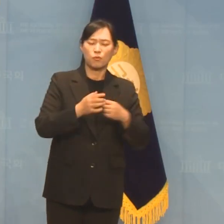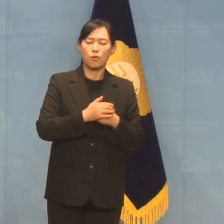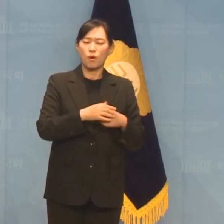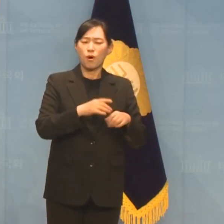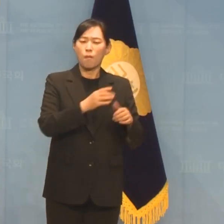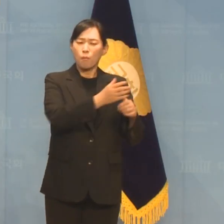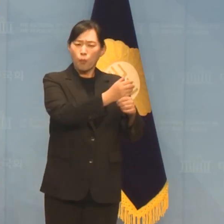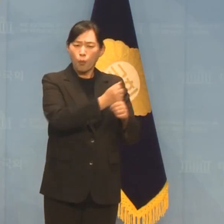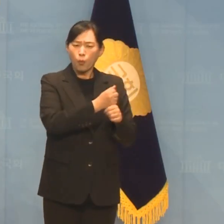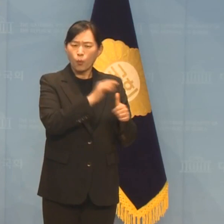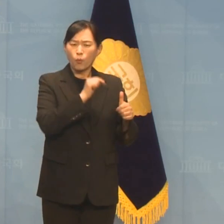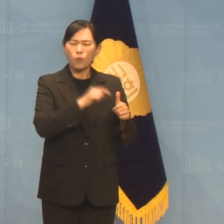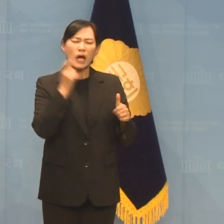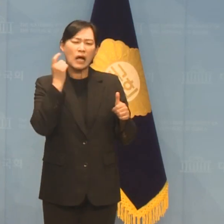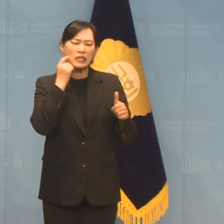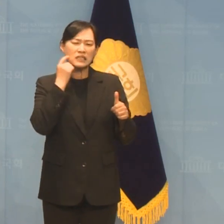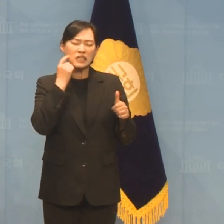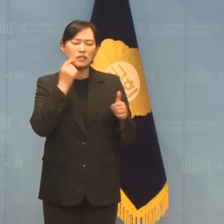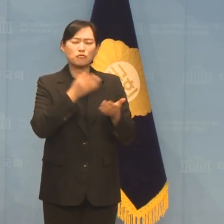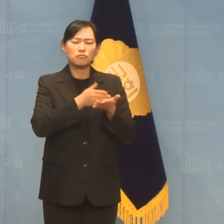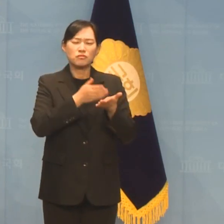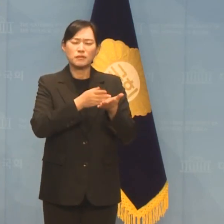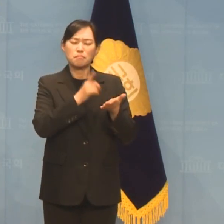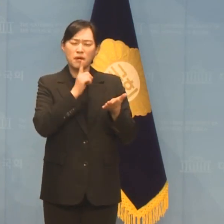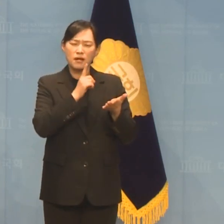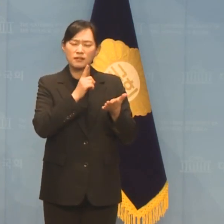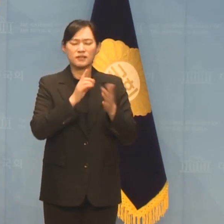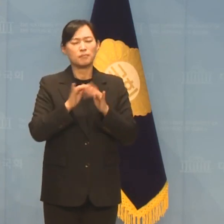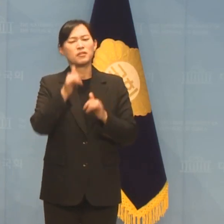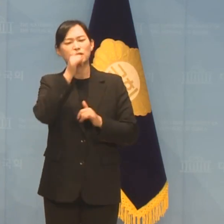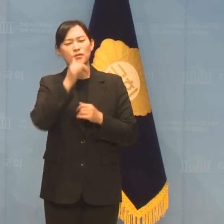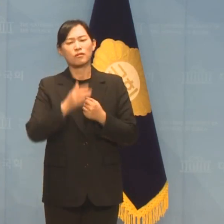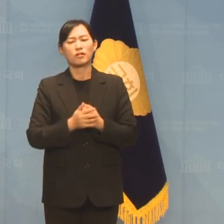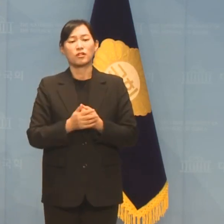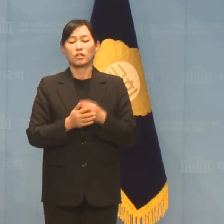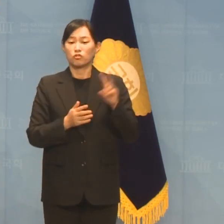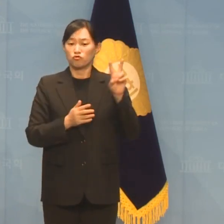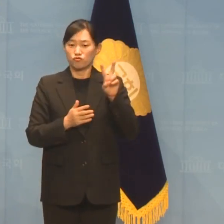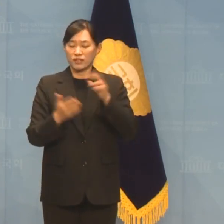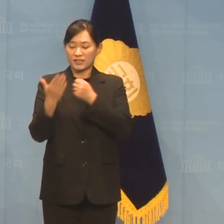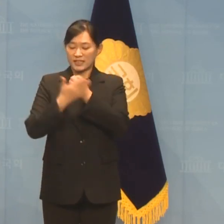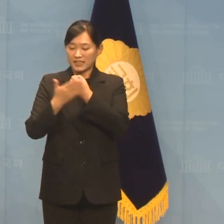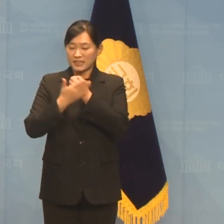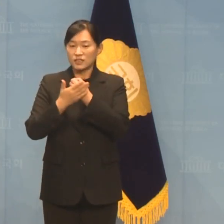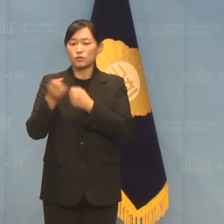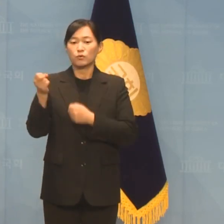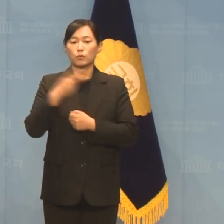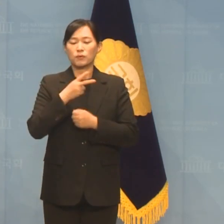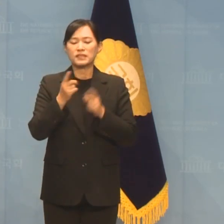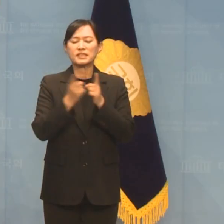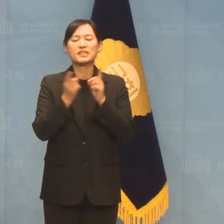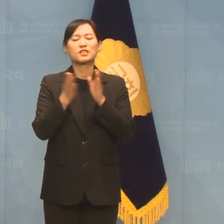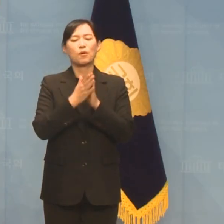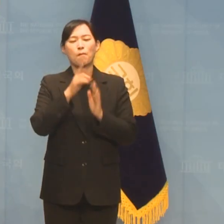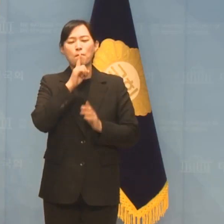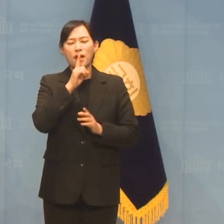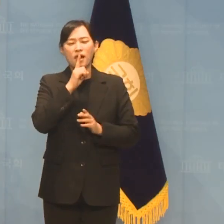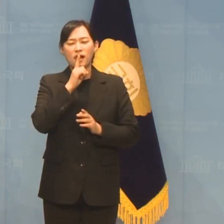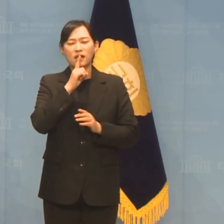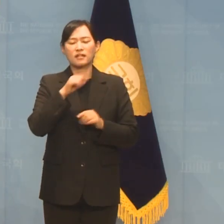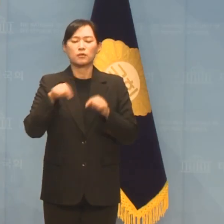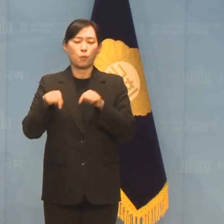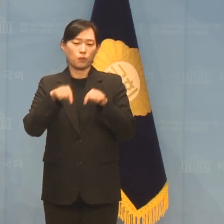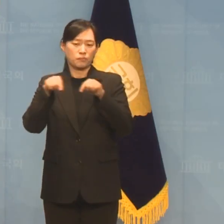가짜 뉴스로 치부하는 일각의 시각도 있어 2장의 사진과 그들의 육성 녹음 파일